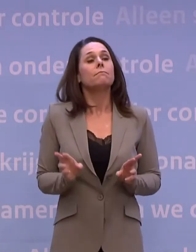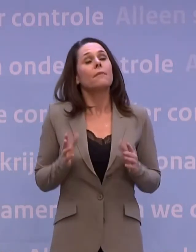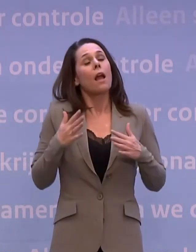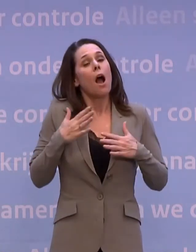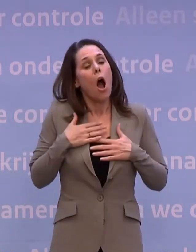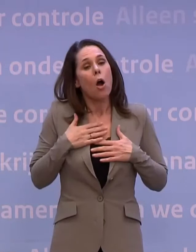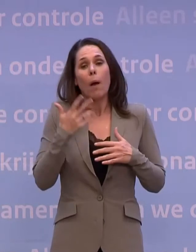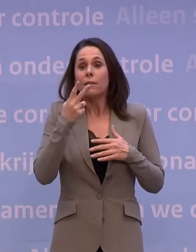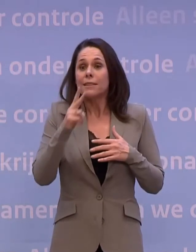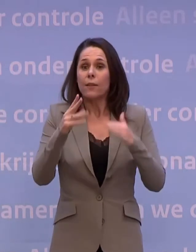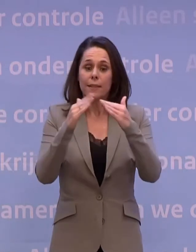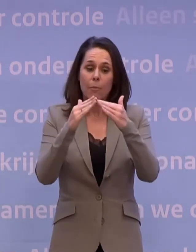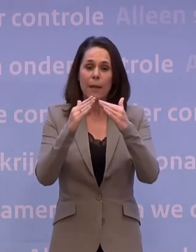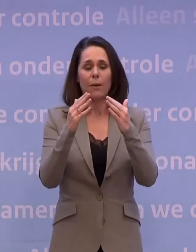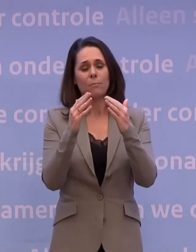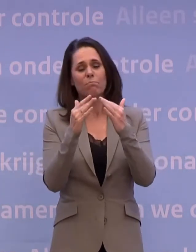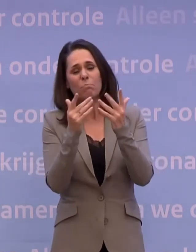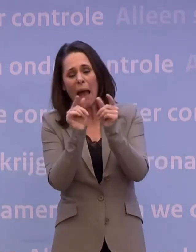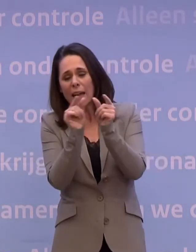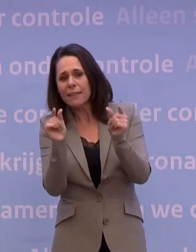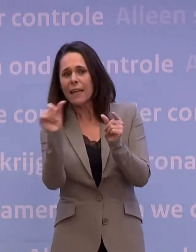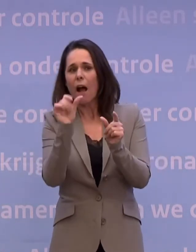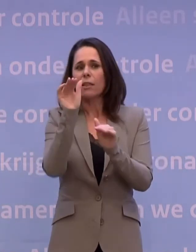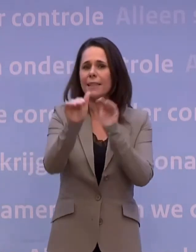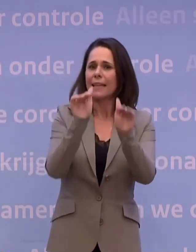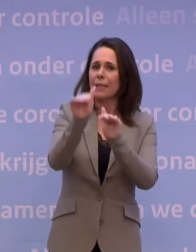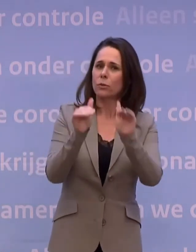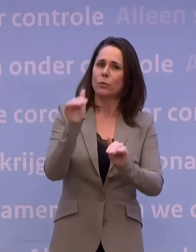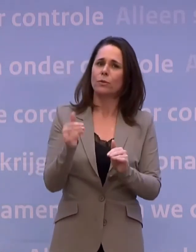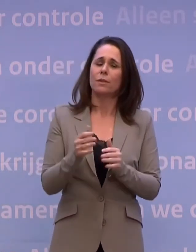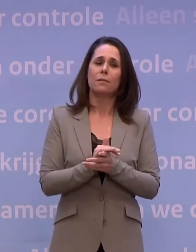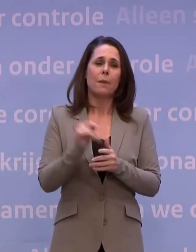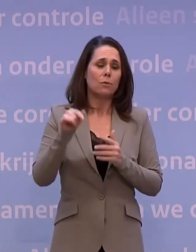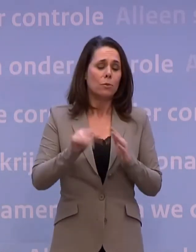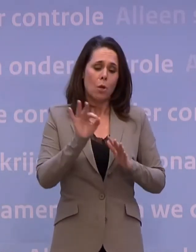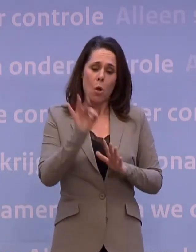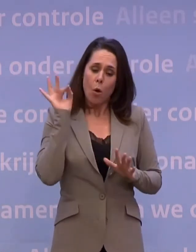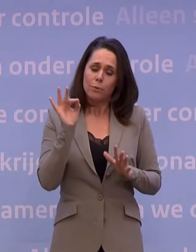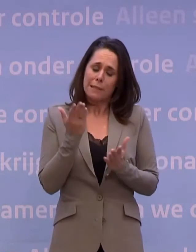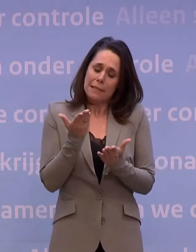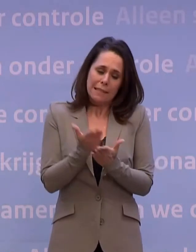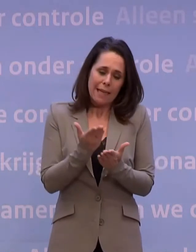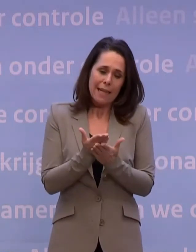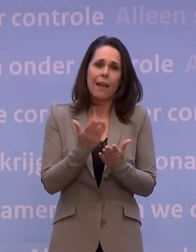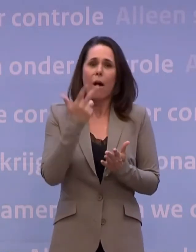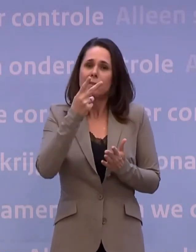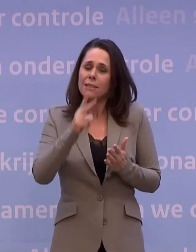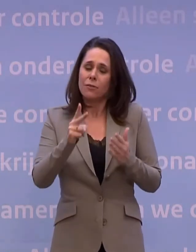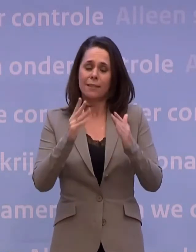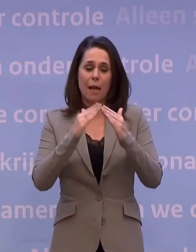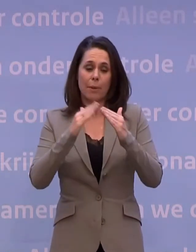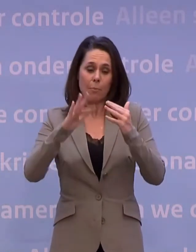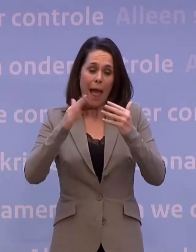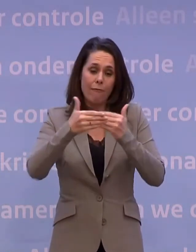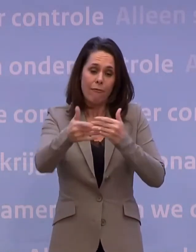we op 28 april een punt zijn... ...dat je in een paar dingen net iets anders kan gaan inrichten. Maar op dit moment is ook nog de optie heel reëel... ...dat op 28 april alles gewoon nog een tijd door moet lopen. Hangt